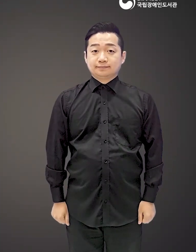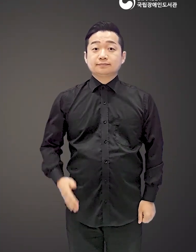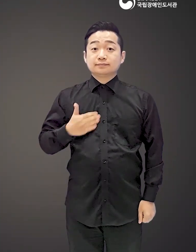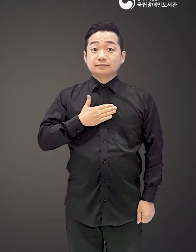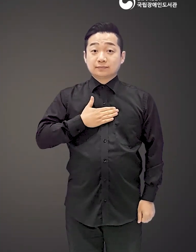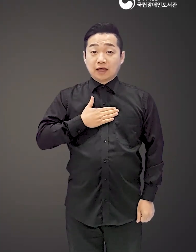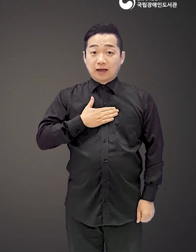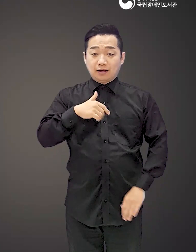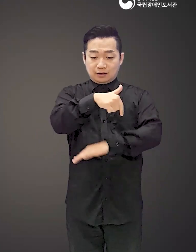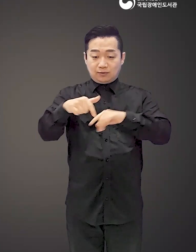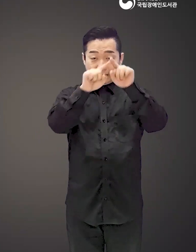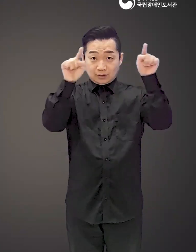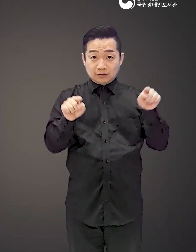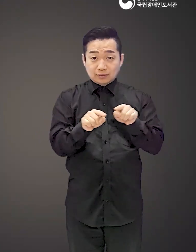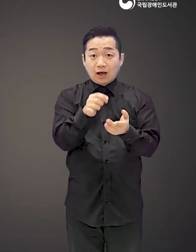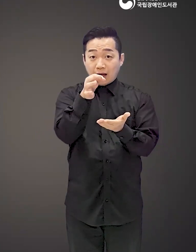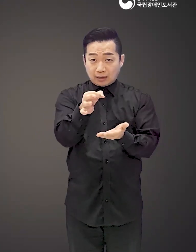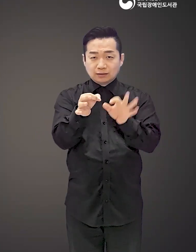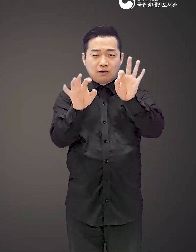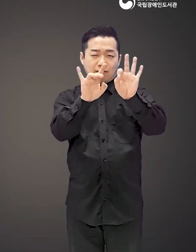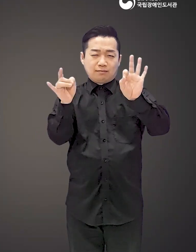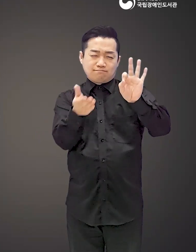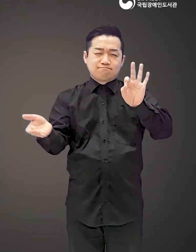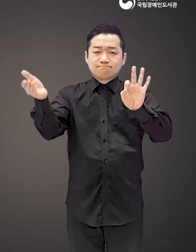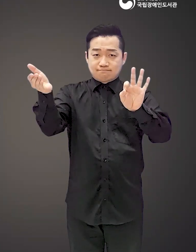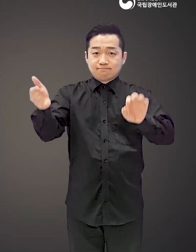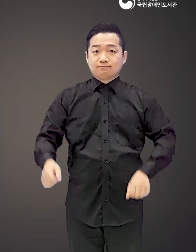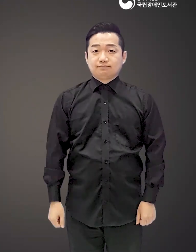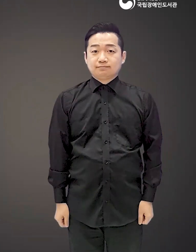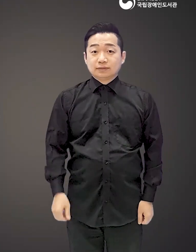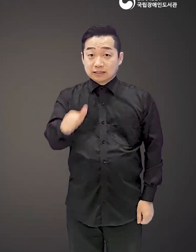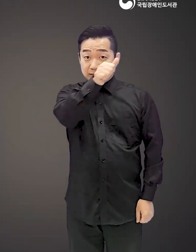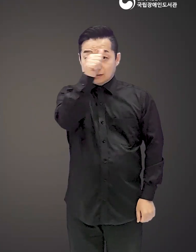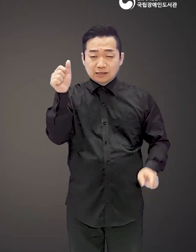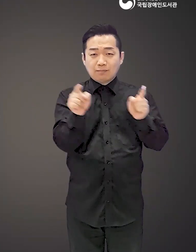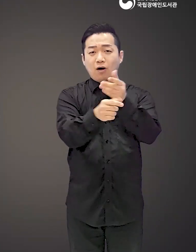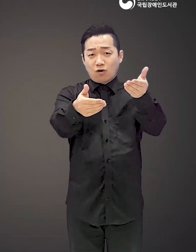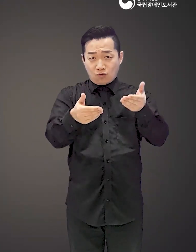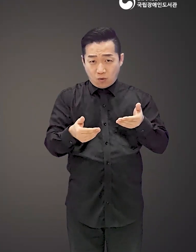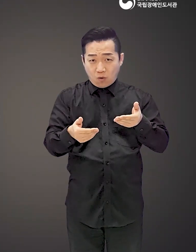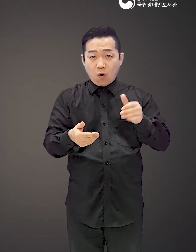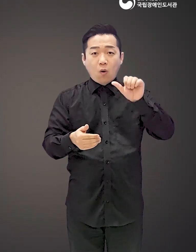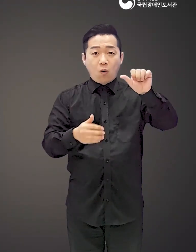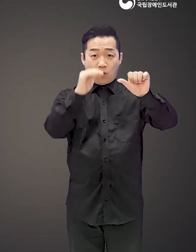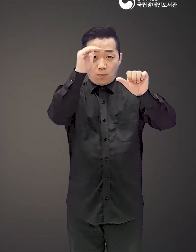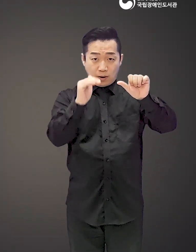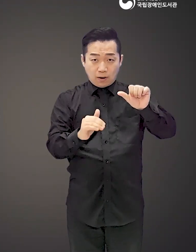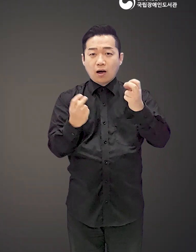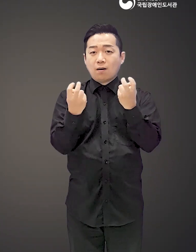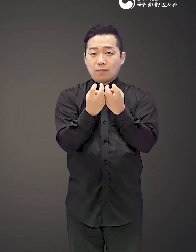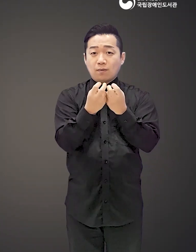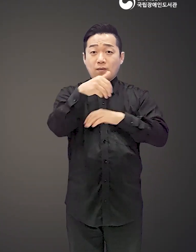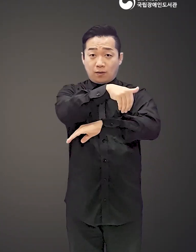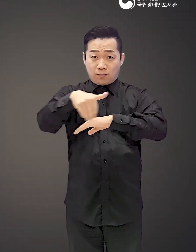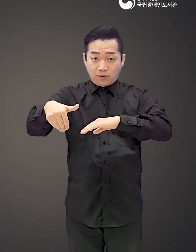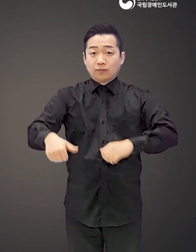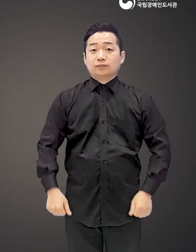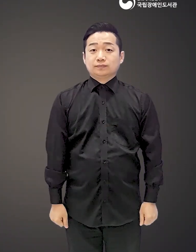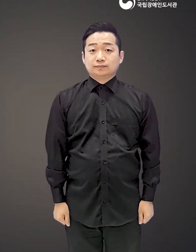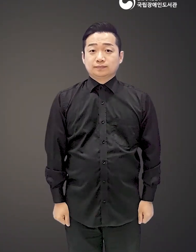내 기획서의 가치가 10배 올라간다. 인생까지 바꿔주는 5단계 프로젝트